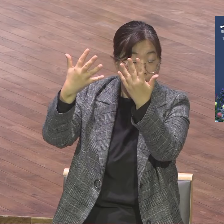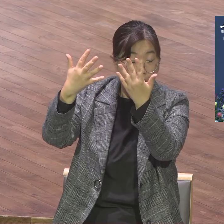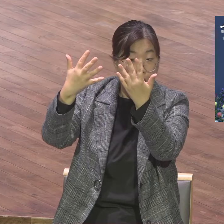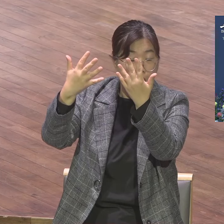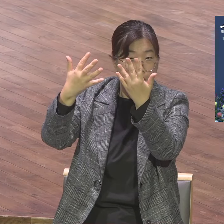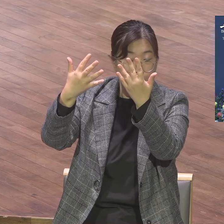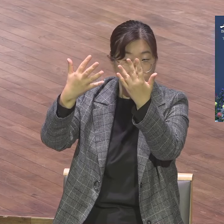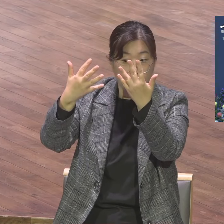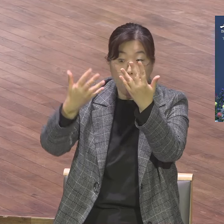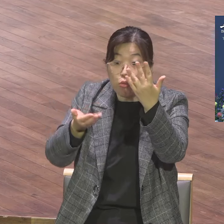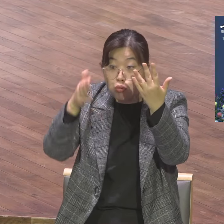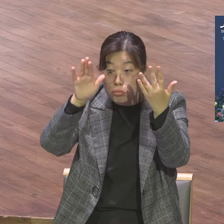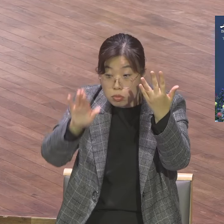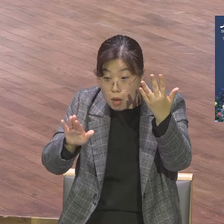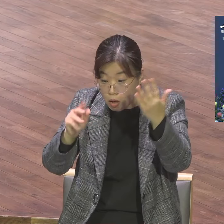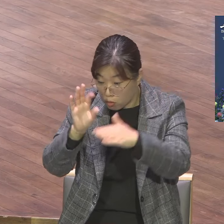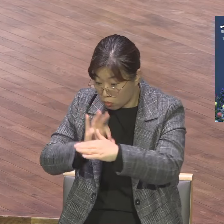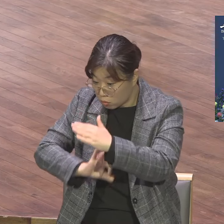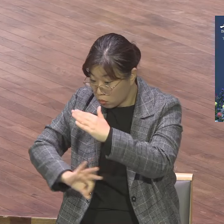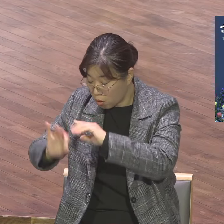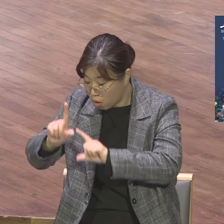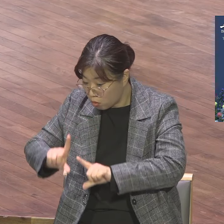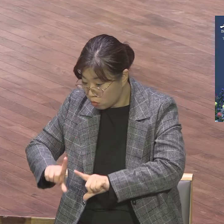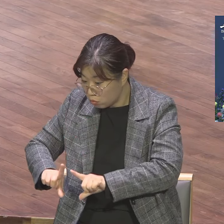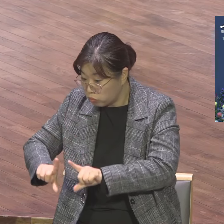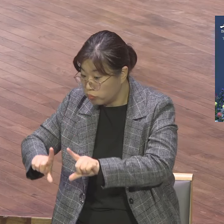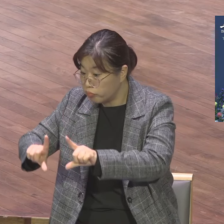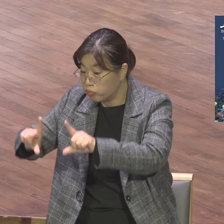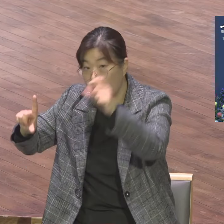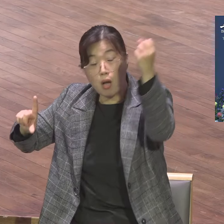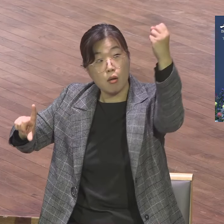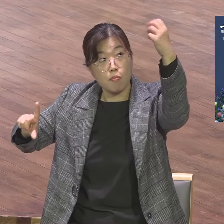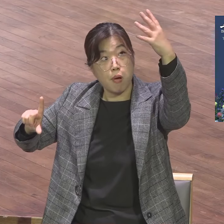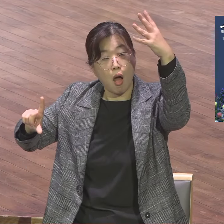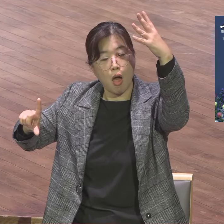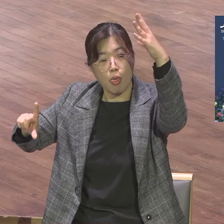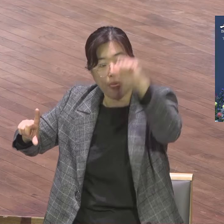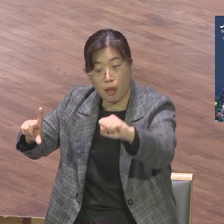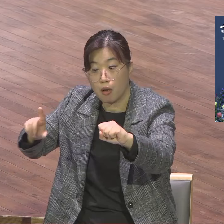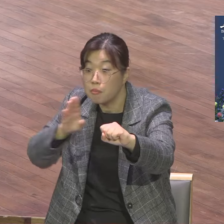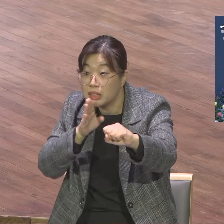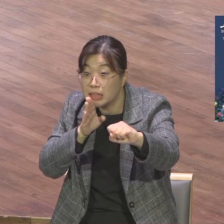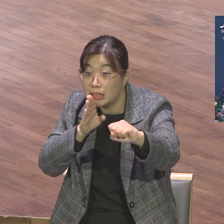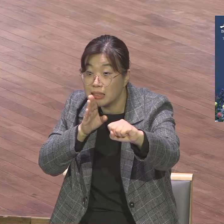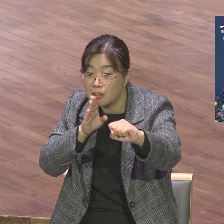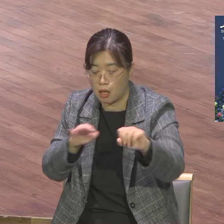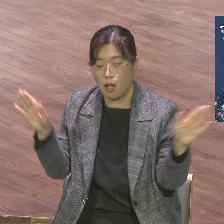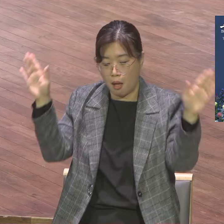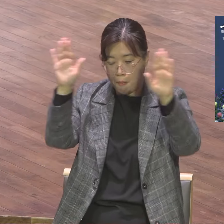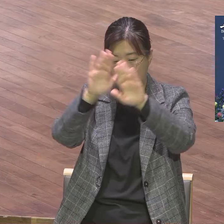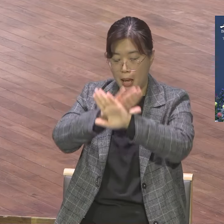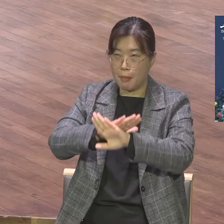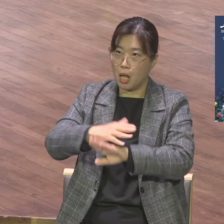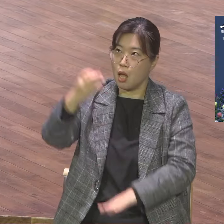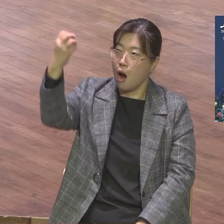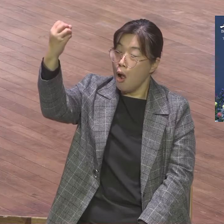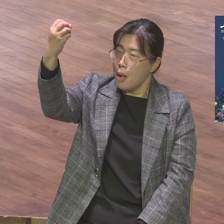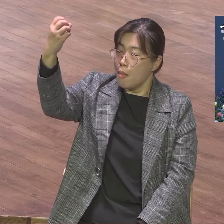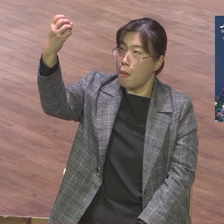해가 뜨면 바로 사라지는 것처럼 한시적으로 잠깐 활동을 한다는 의미와